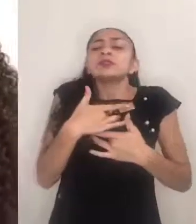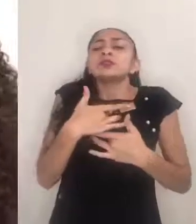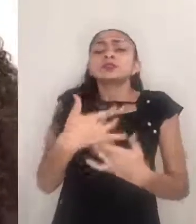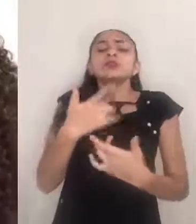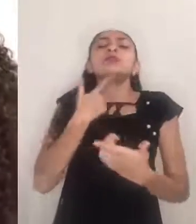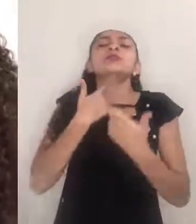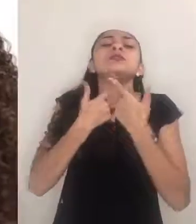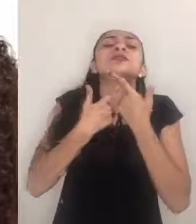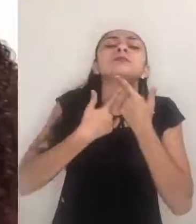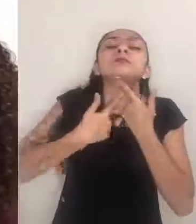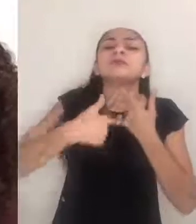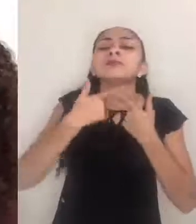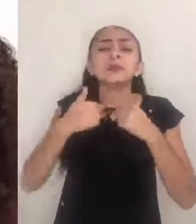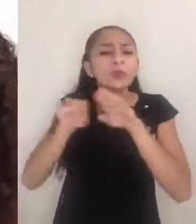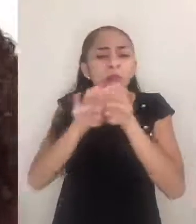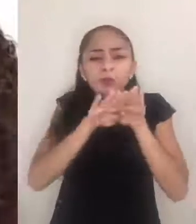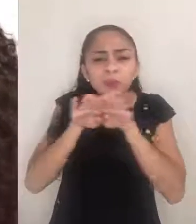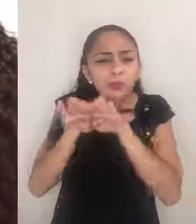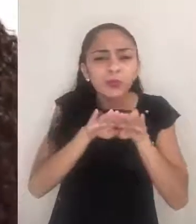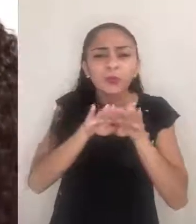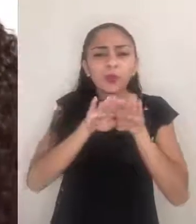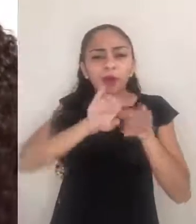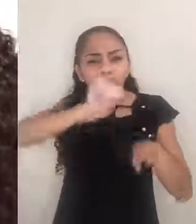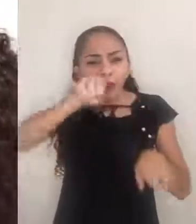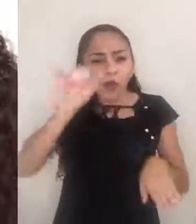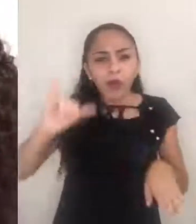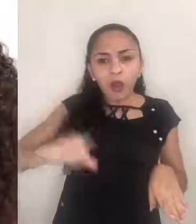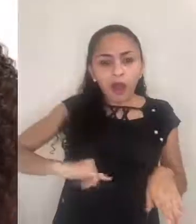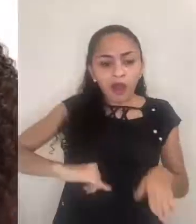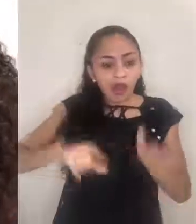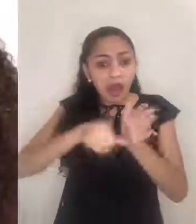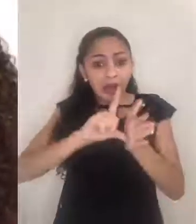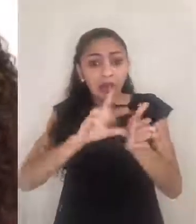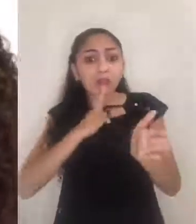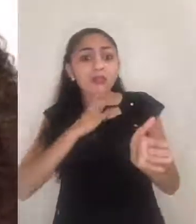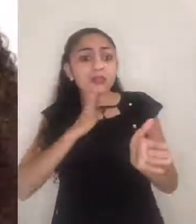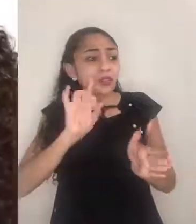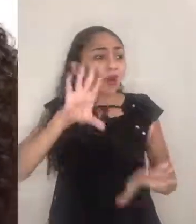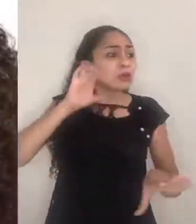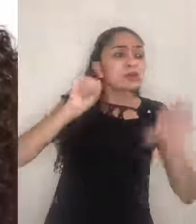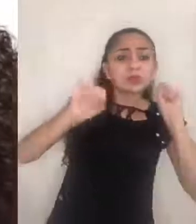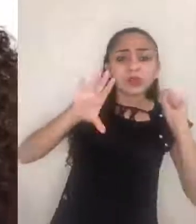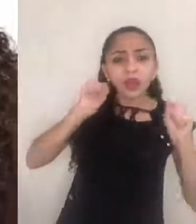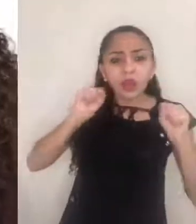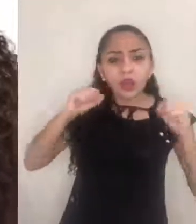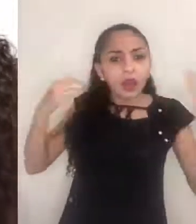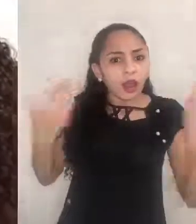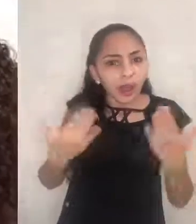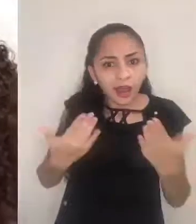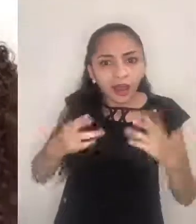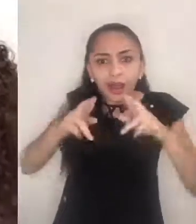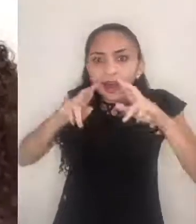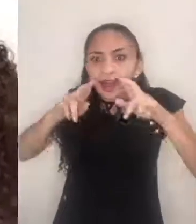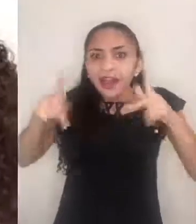possamos declarar e falar, assim como Jó falou, que se antes conhecíamos o Senhor só de ouvir,